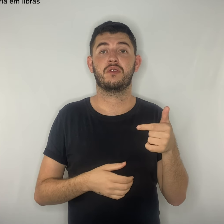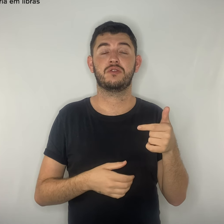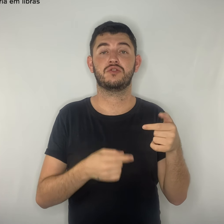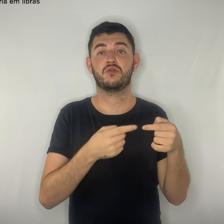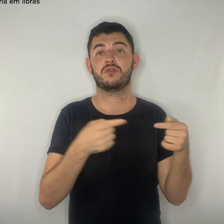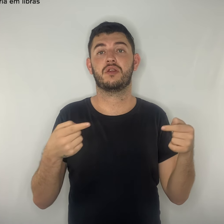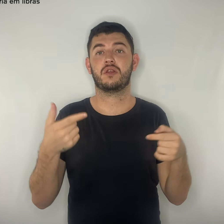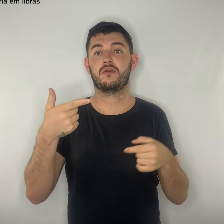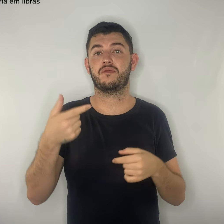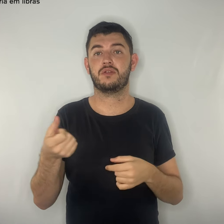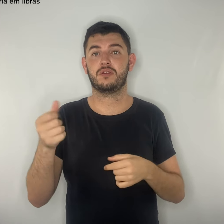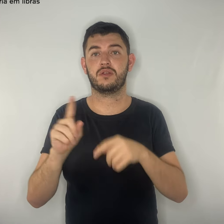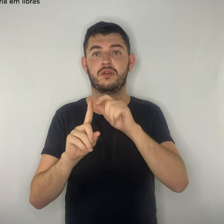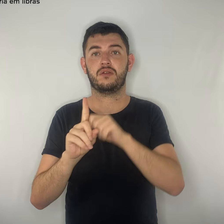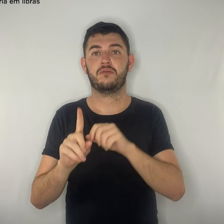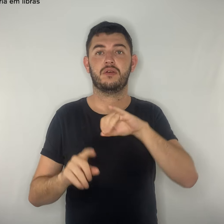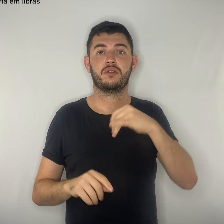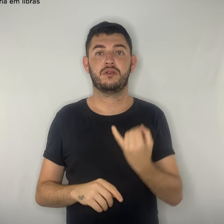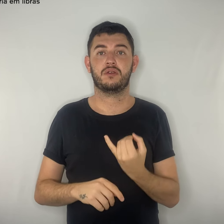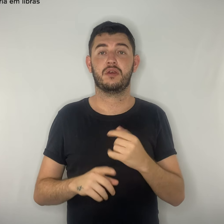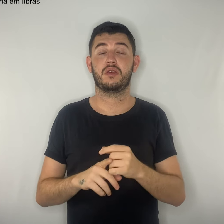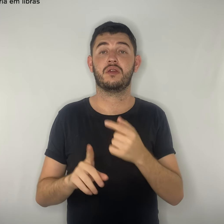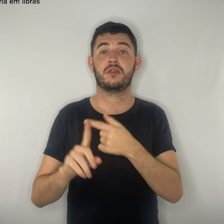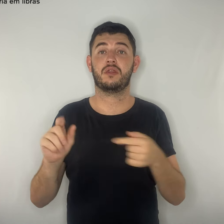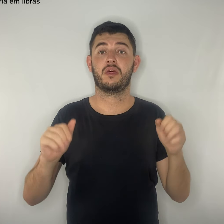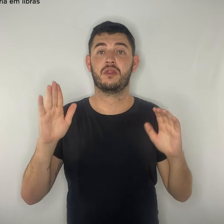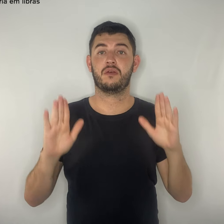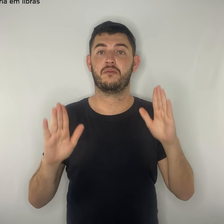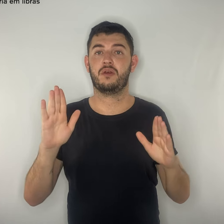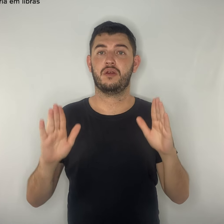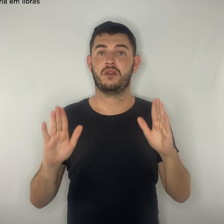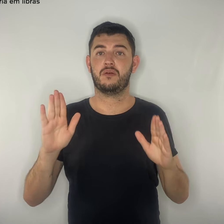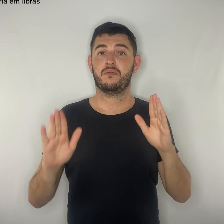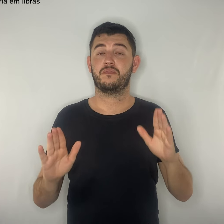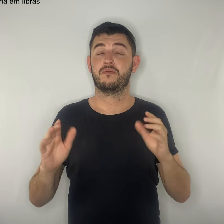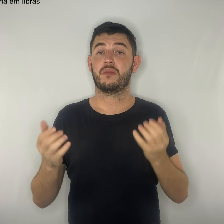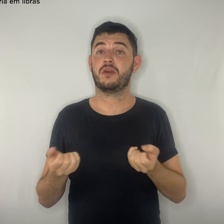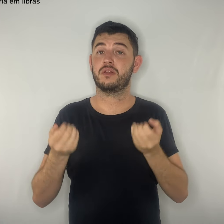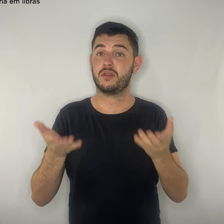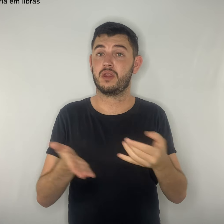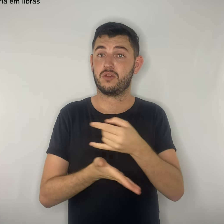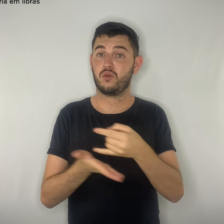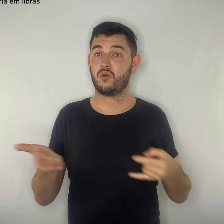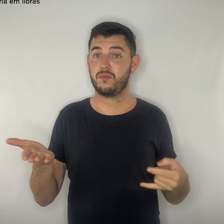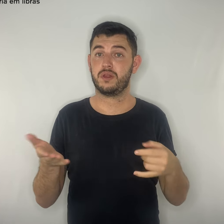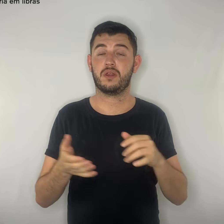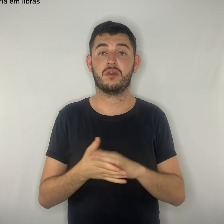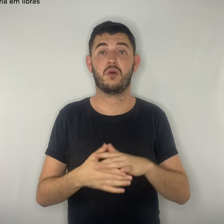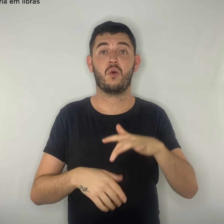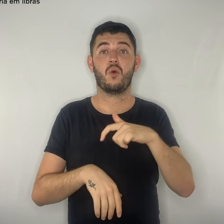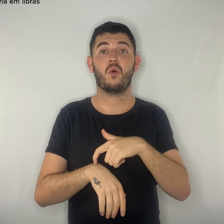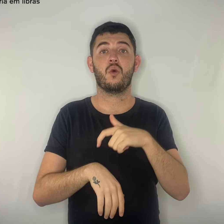26/01 semana para entrega da documentação a horário e dias